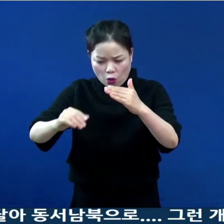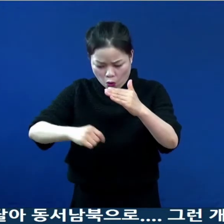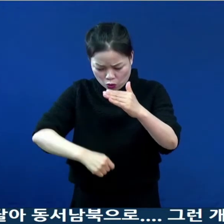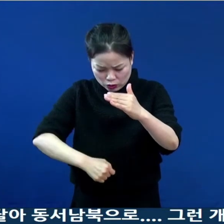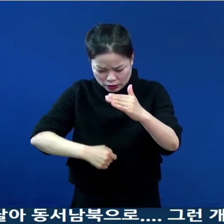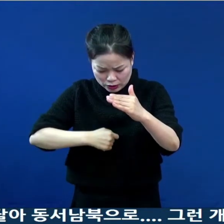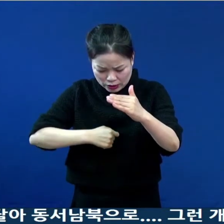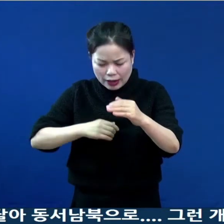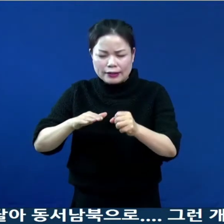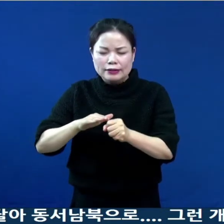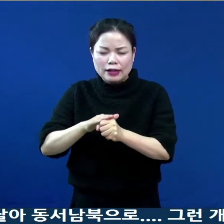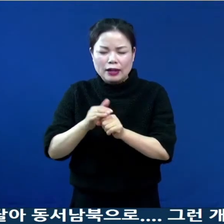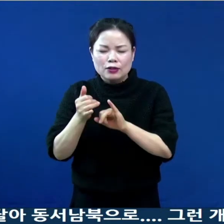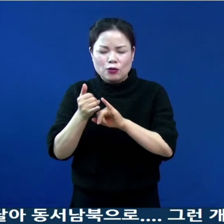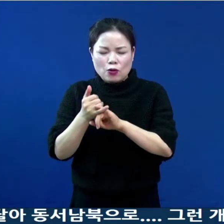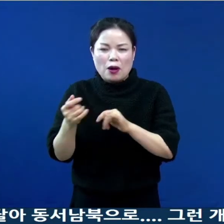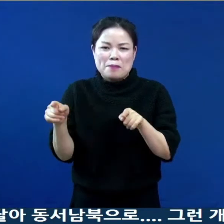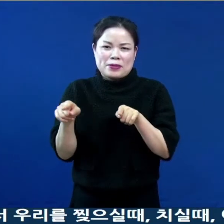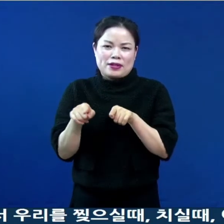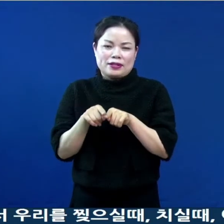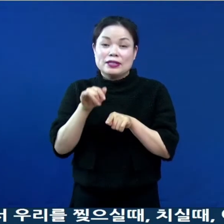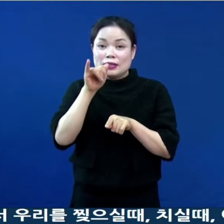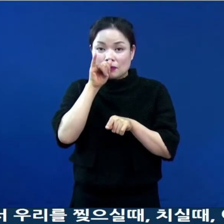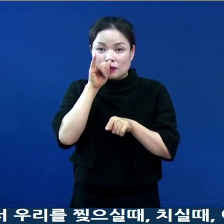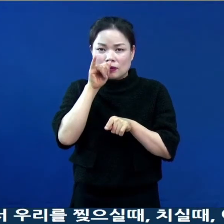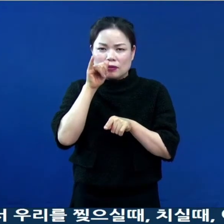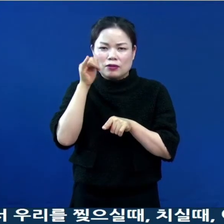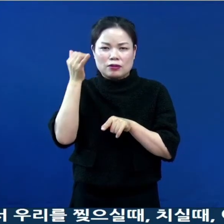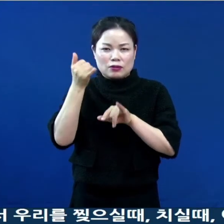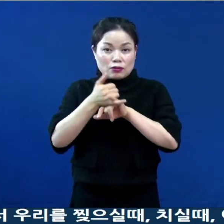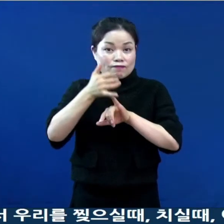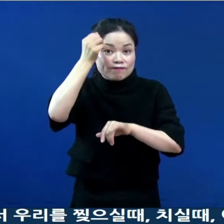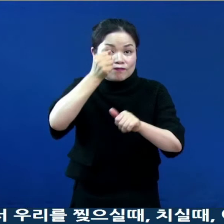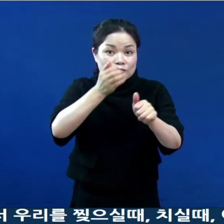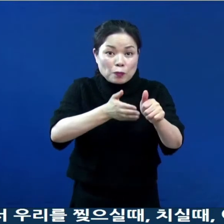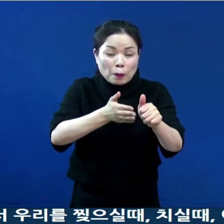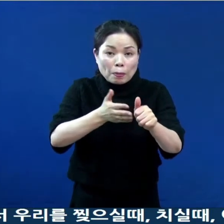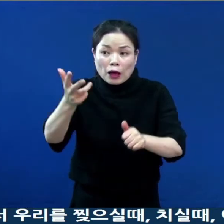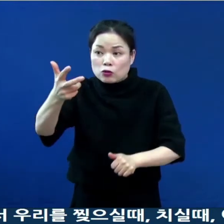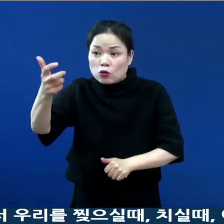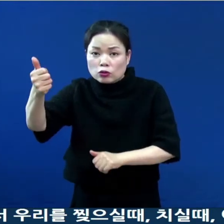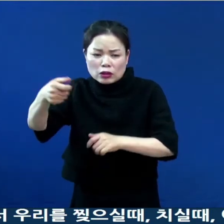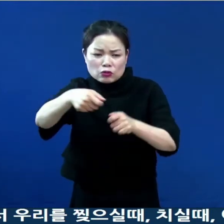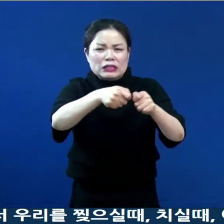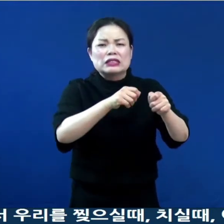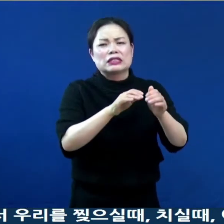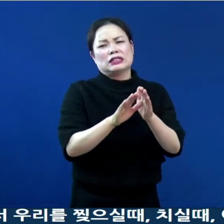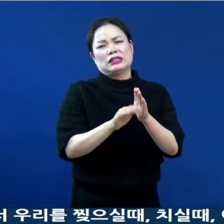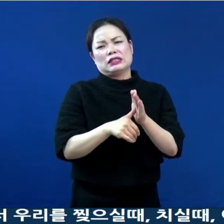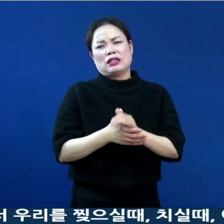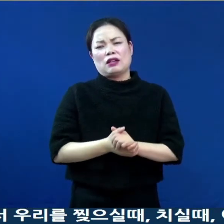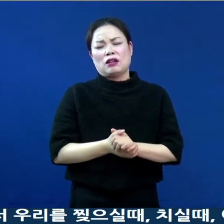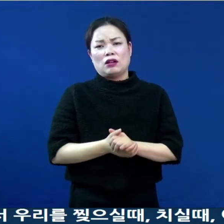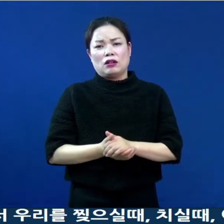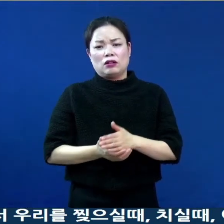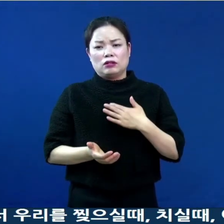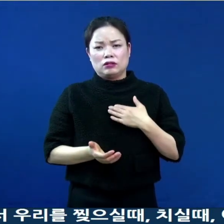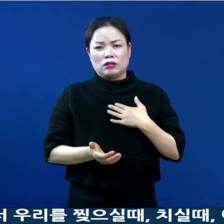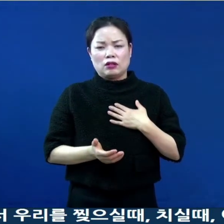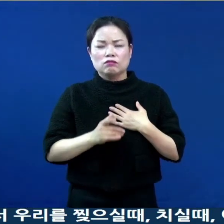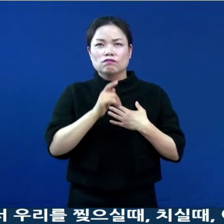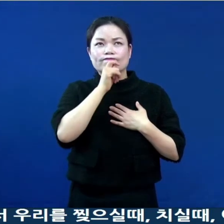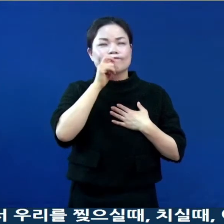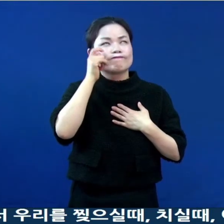꼭 같이 있다, 이렇게 보시면 틀림이 없습니다. 여호와께서 우리를 찢으실 때 저는 제